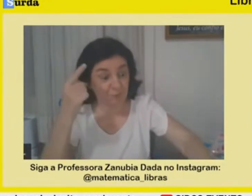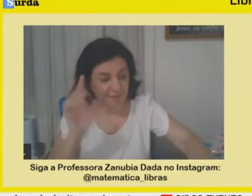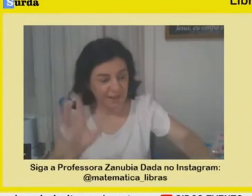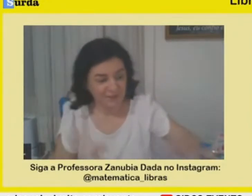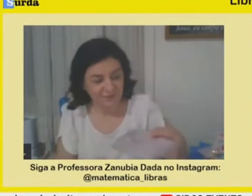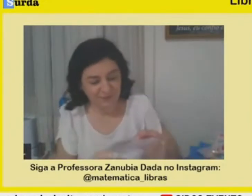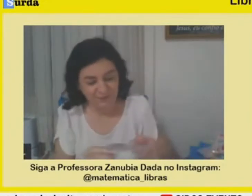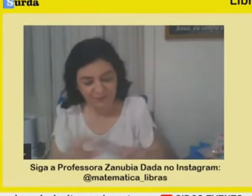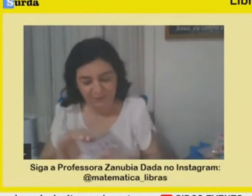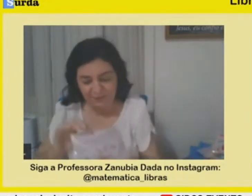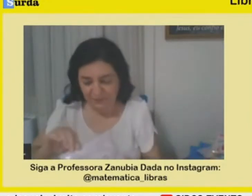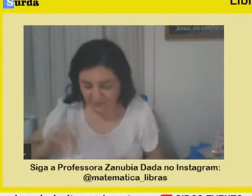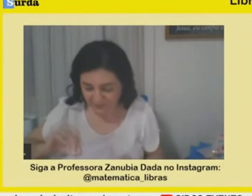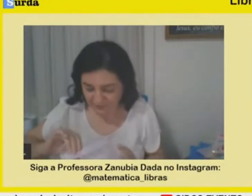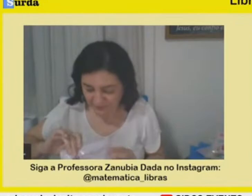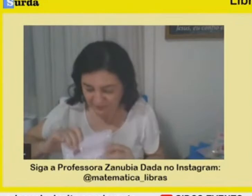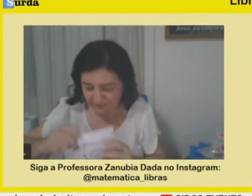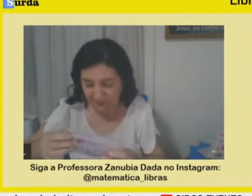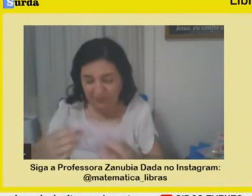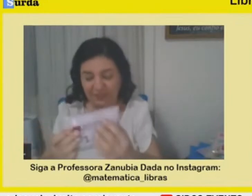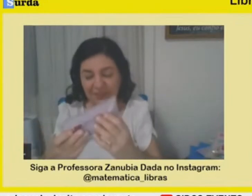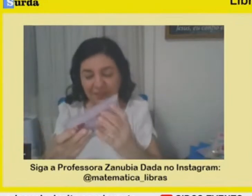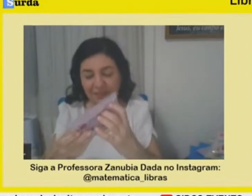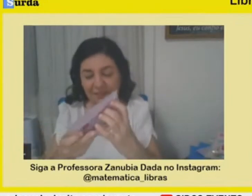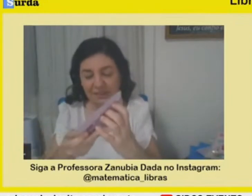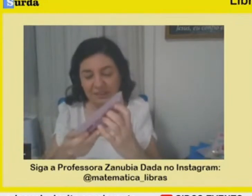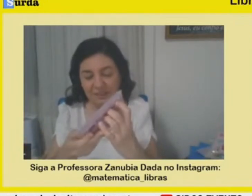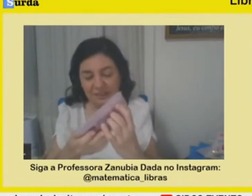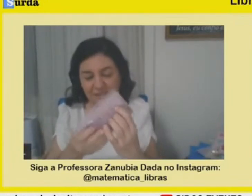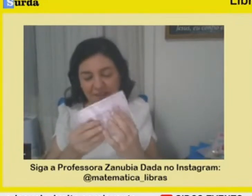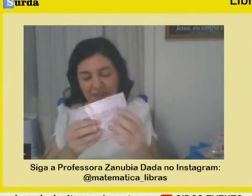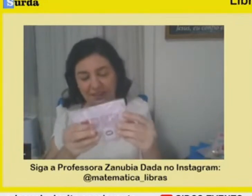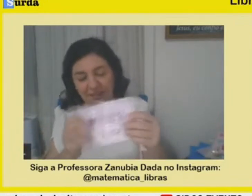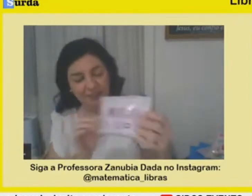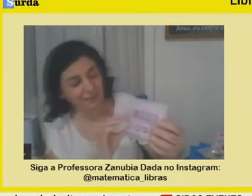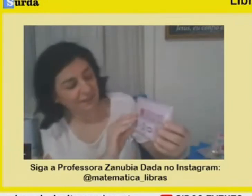costume. Ah, acho que só. Ah, não, lembrei de mais um.